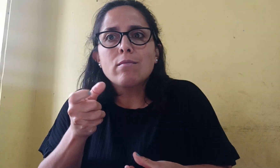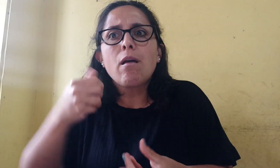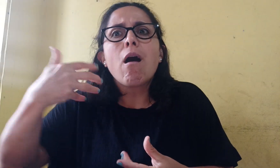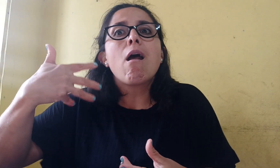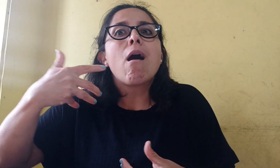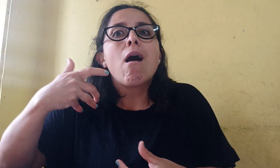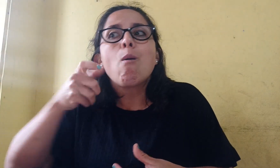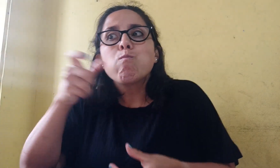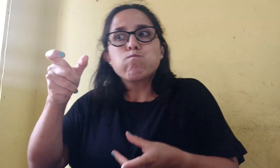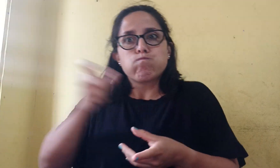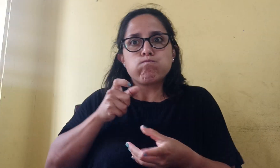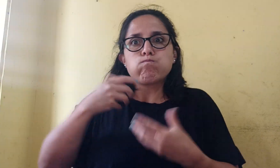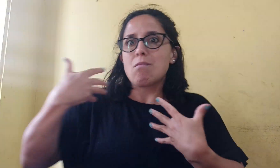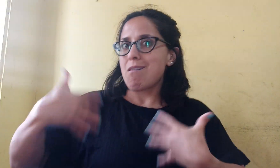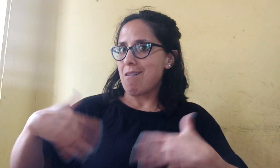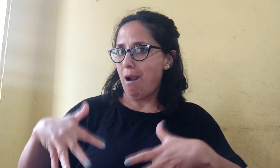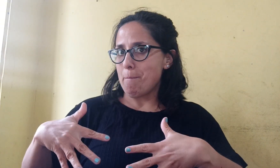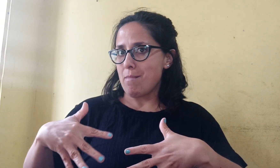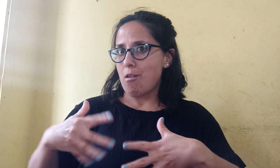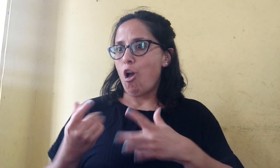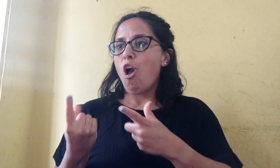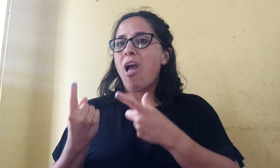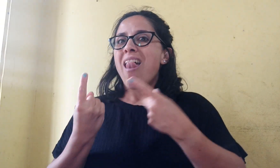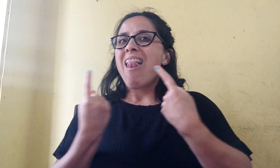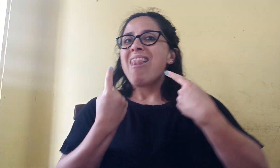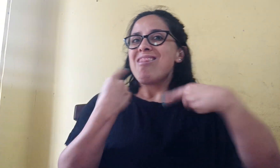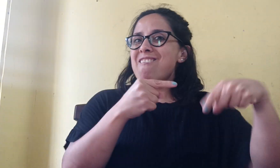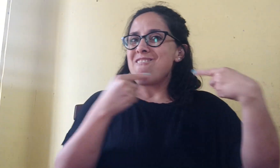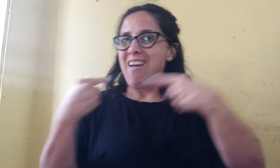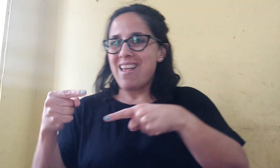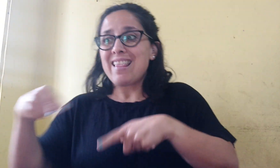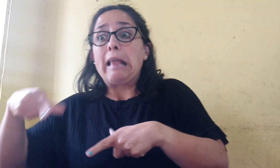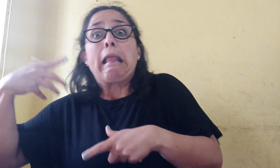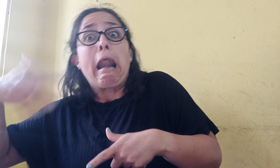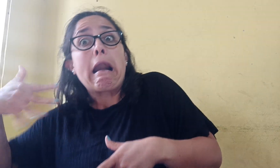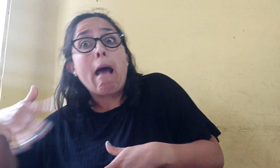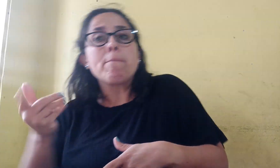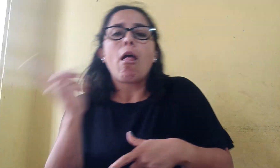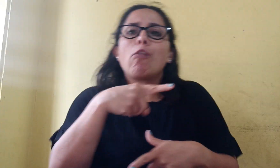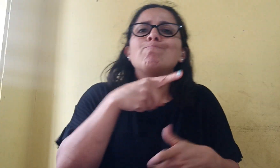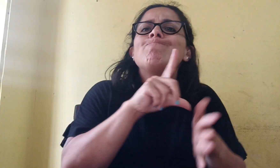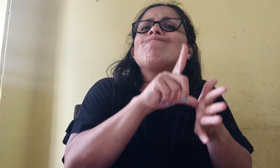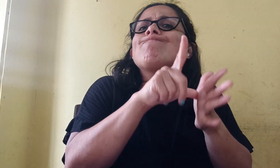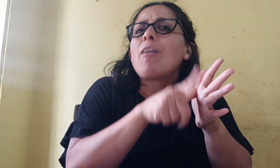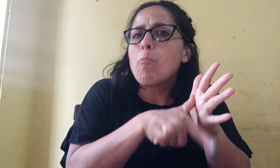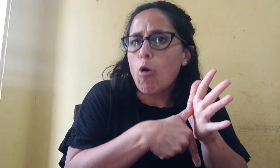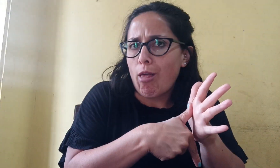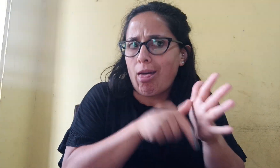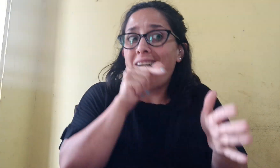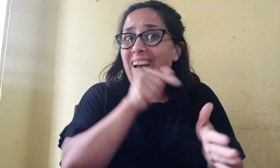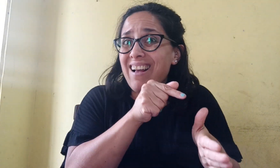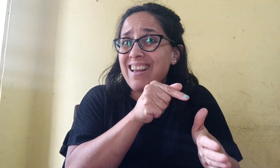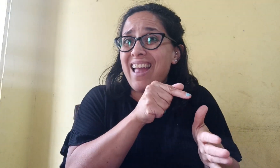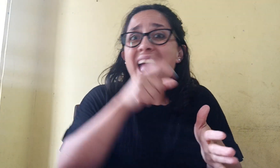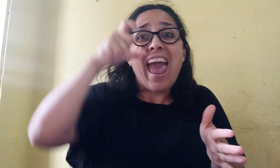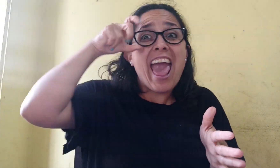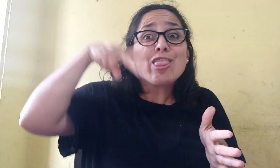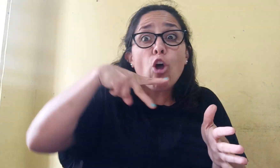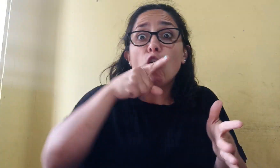que la del sistema endocrino. Sería el sistema endocrino funciona como